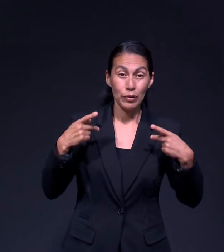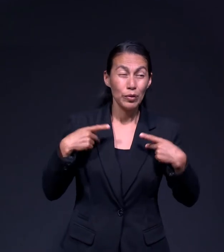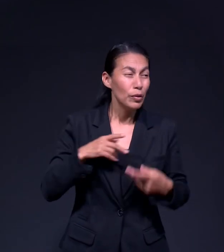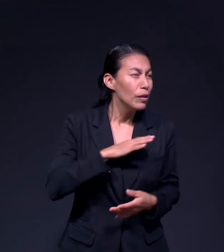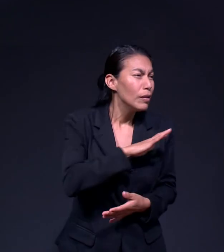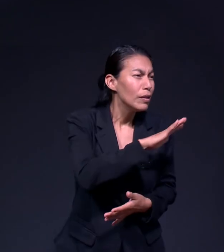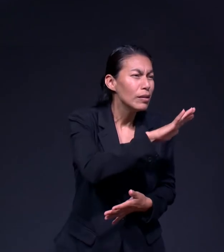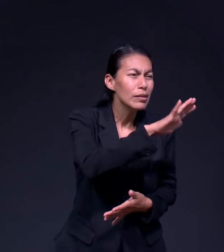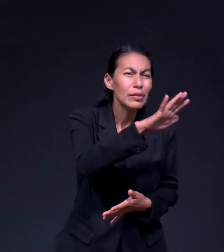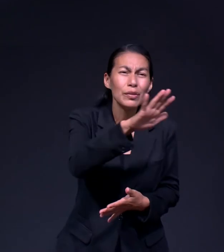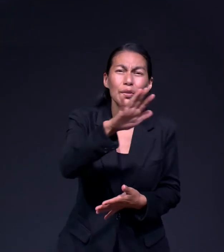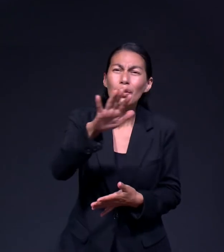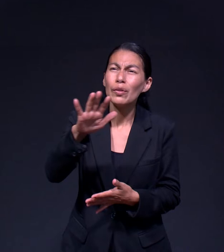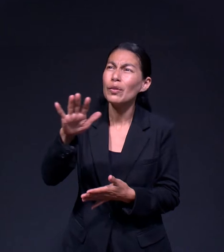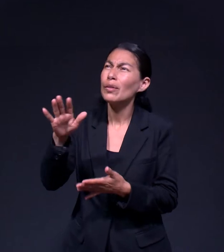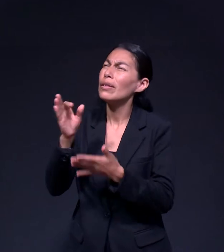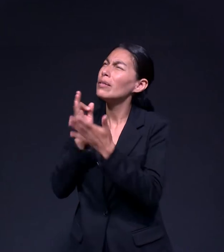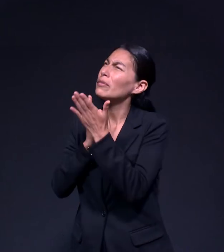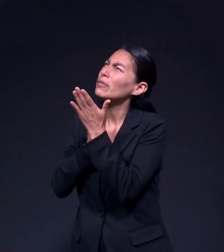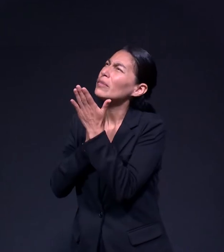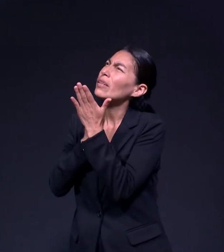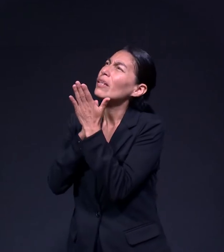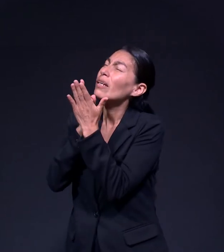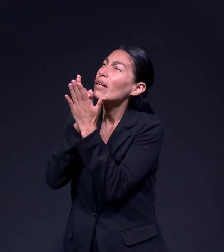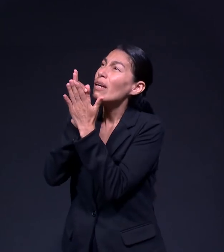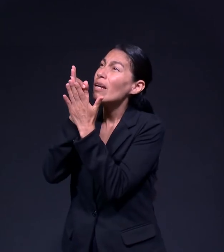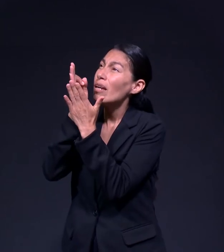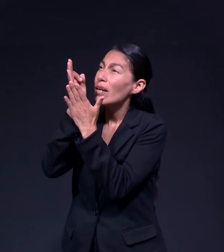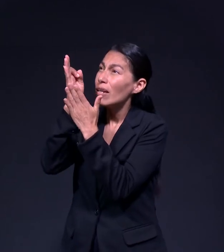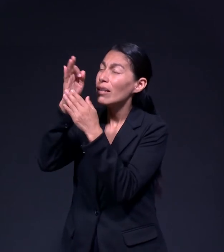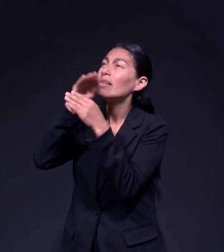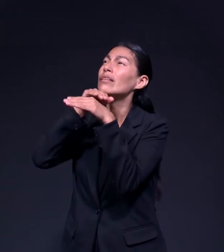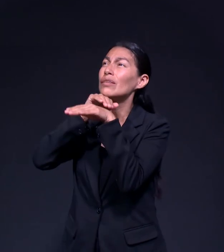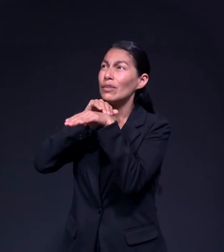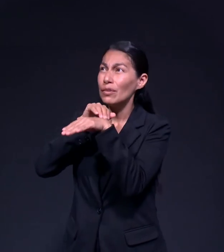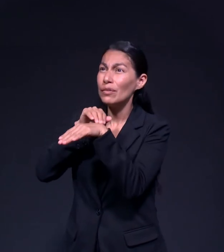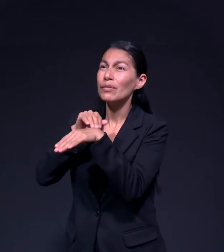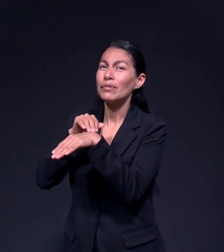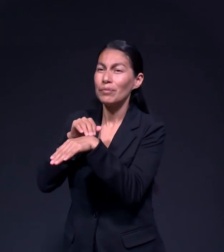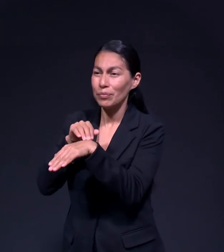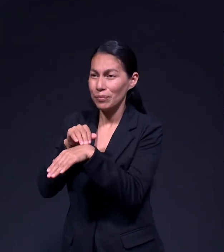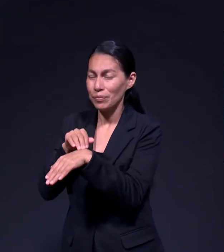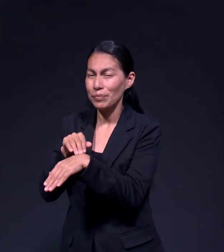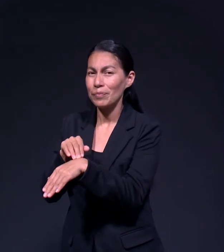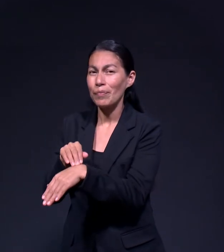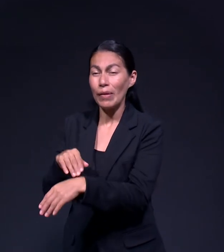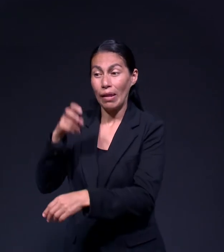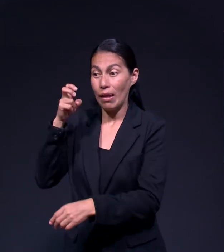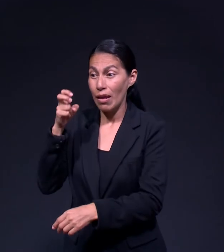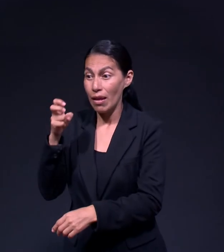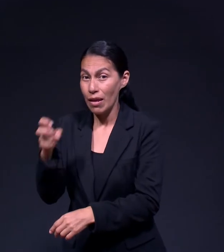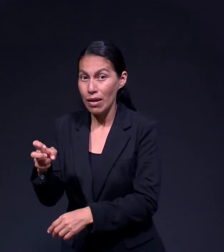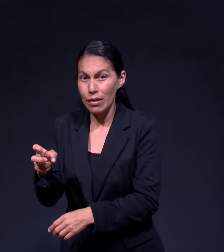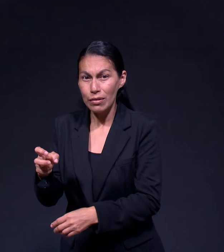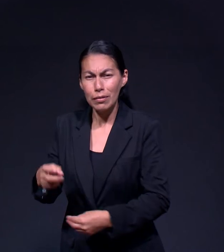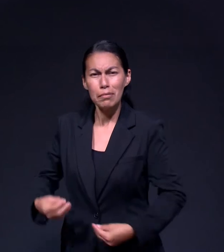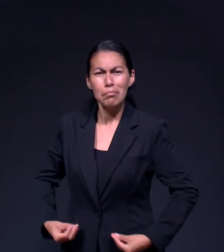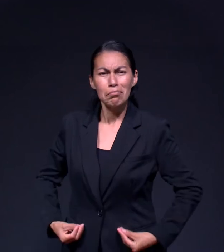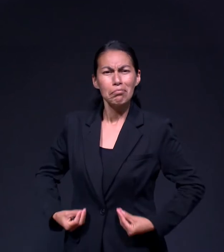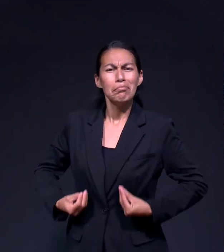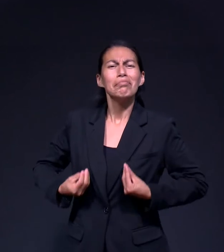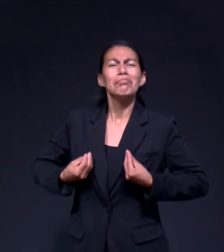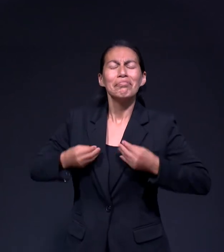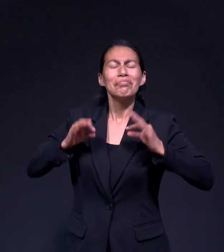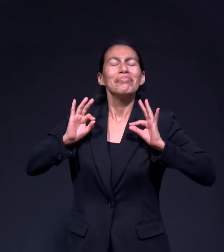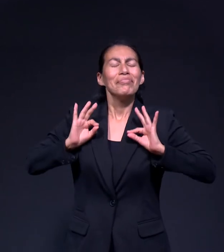El que habita al abrigo del Altísimo, aquel